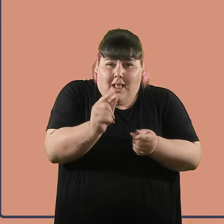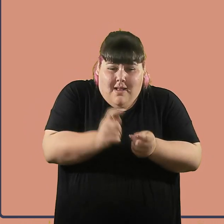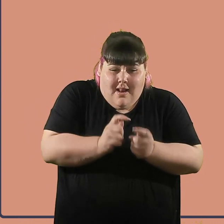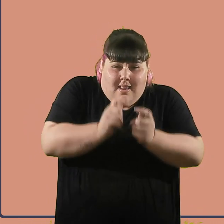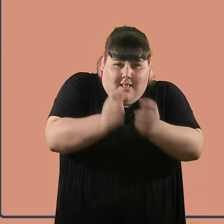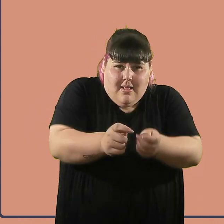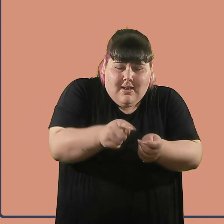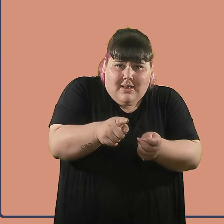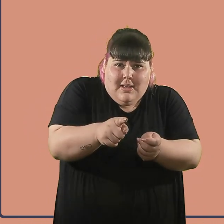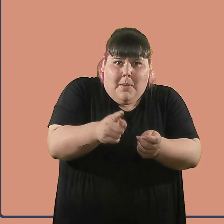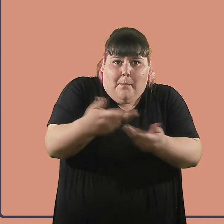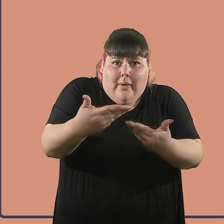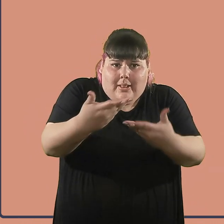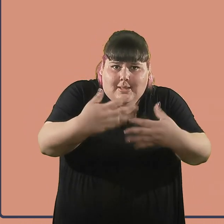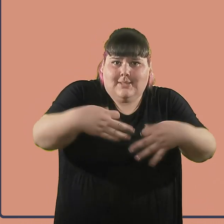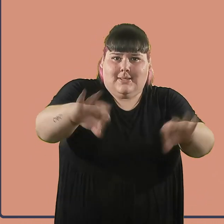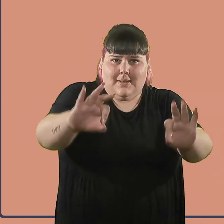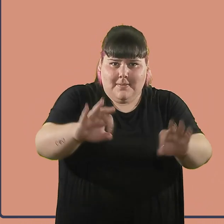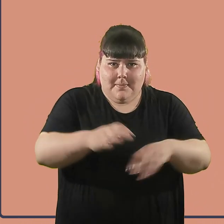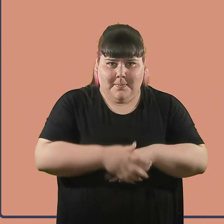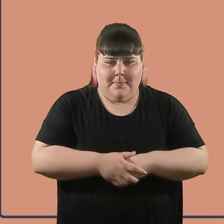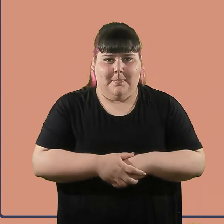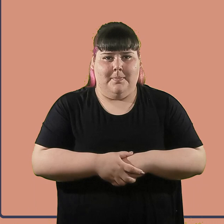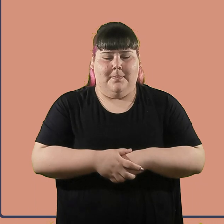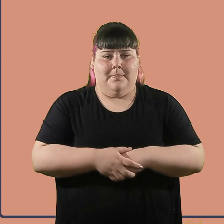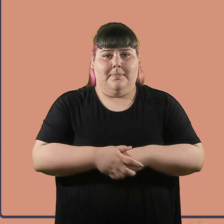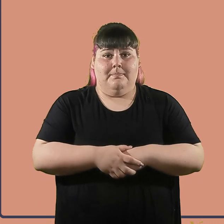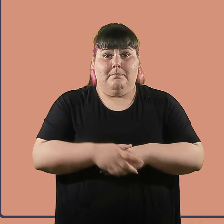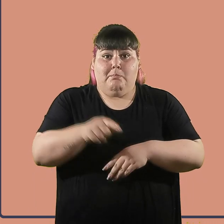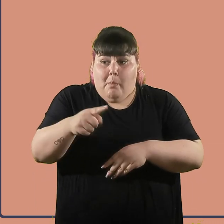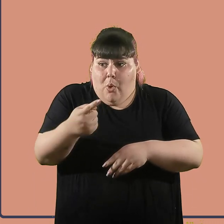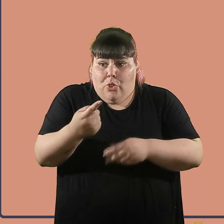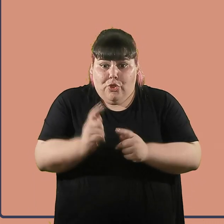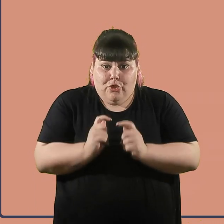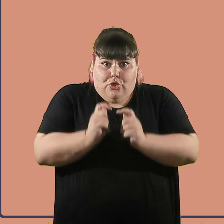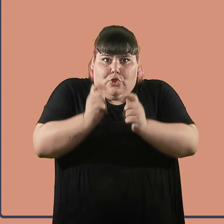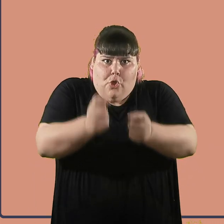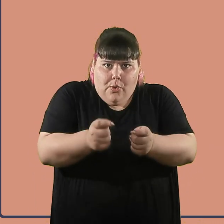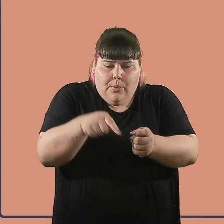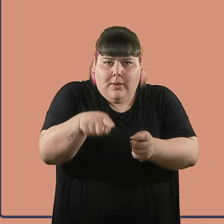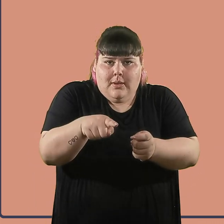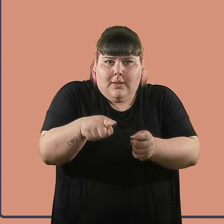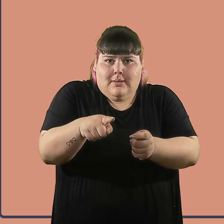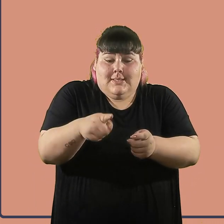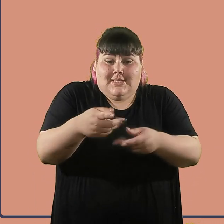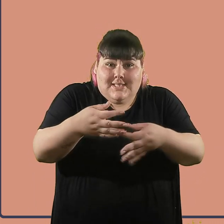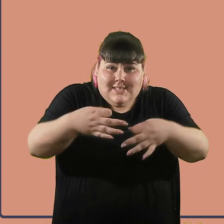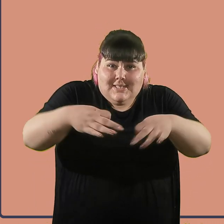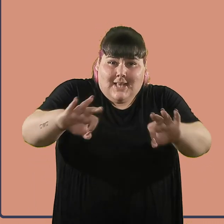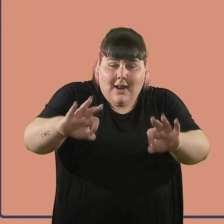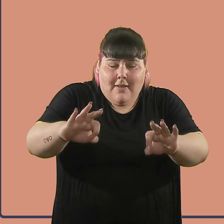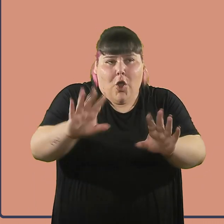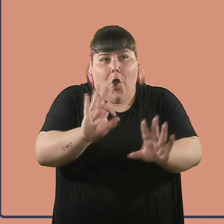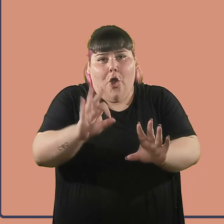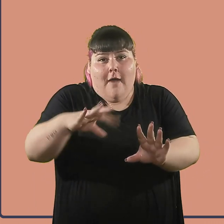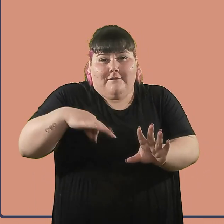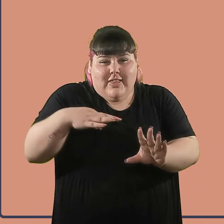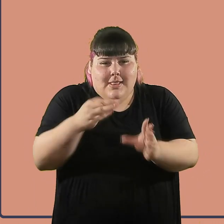mucho por otros. Por cada vez que donas sangre, salvas o mejoras la calidad de vida